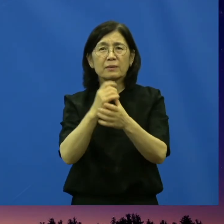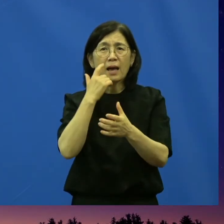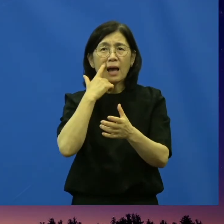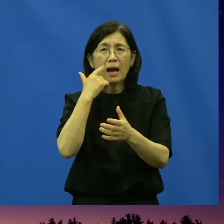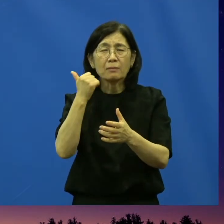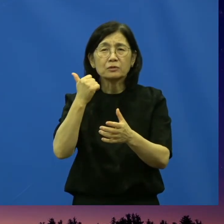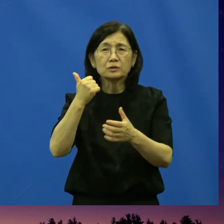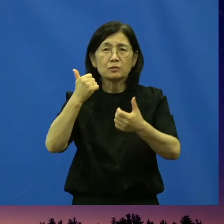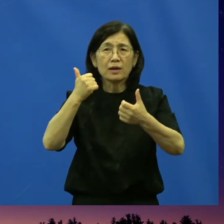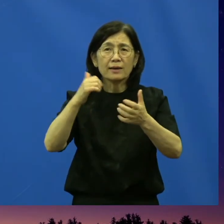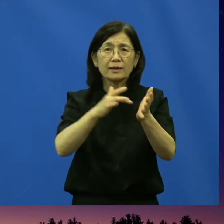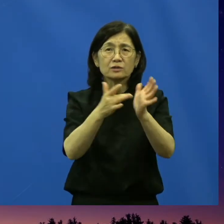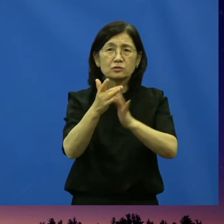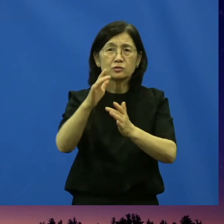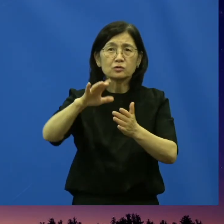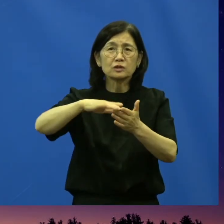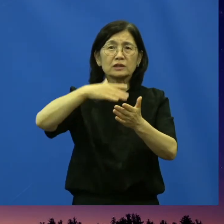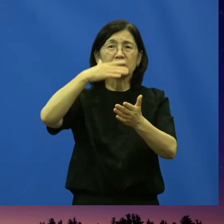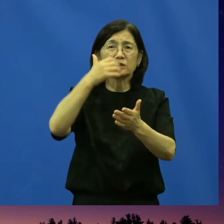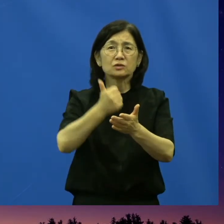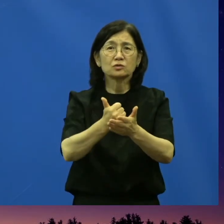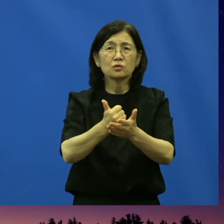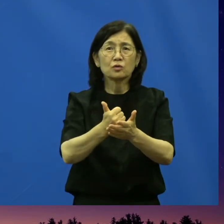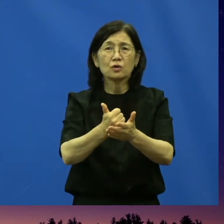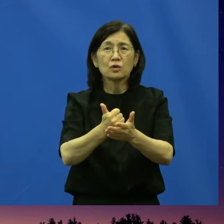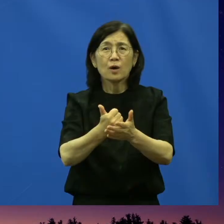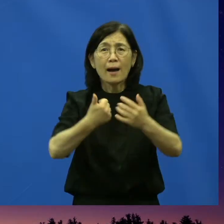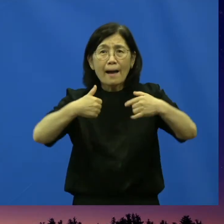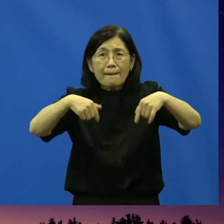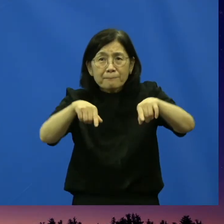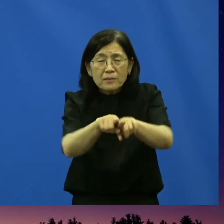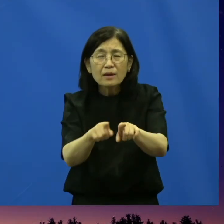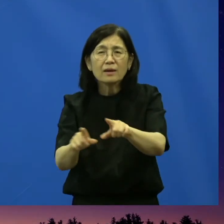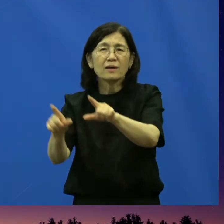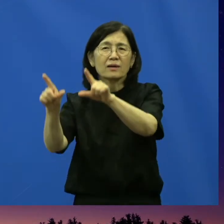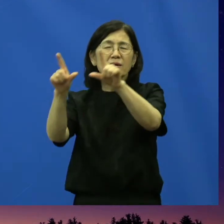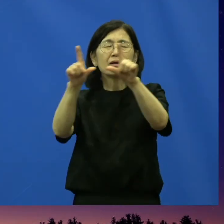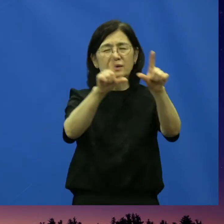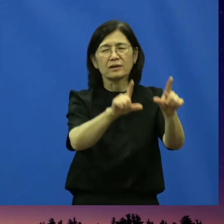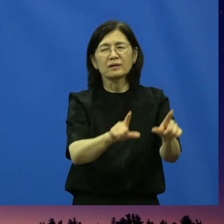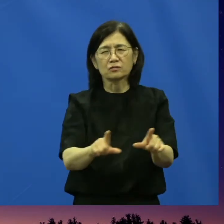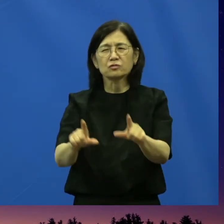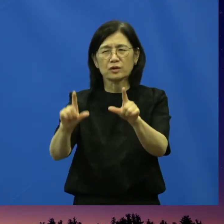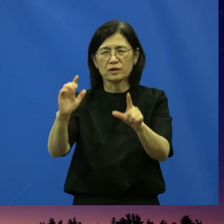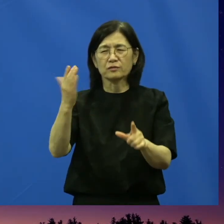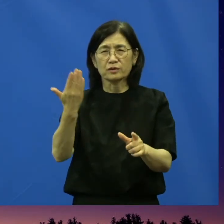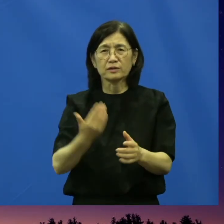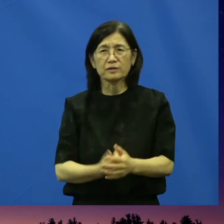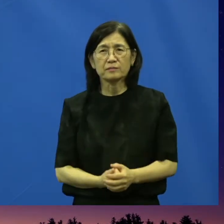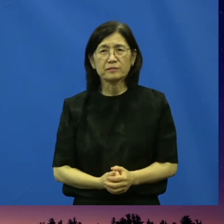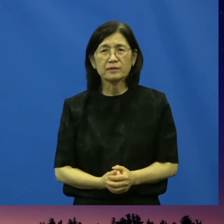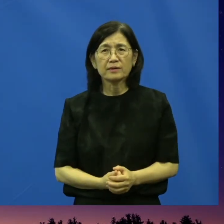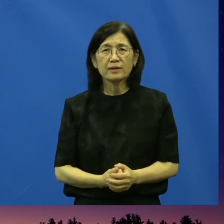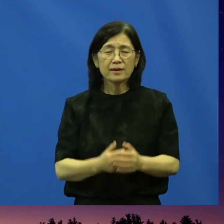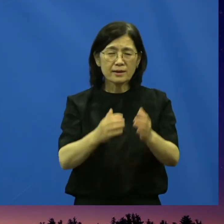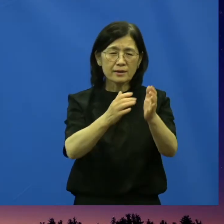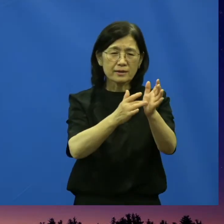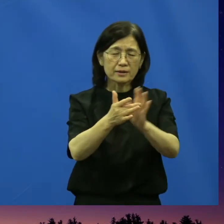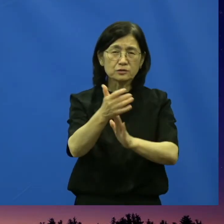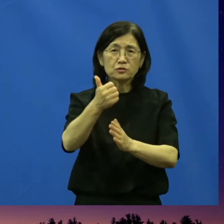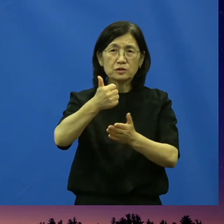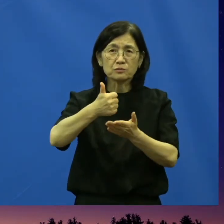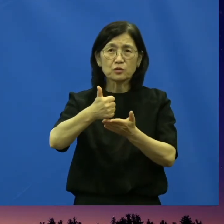더불어 누림이라. 이 그리스도와의 교제가 진짜라는 거죠. 그래서 예수님도 여러분